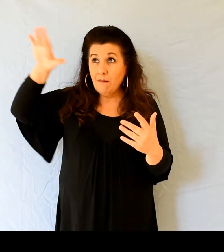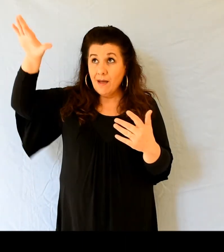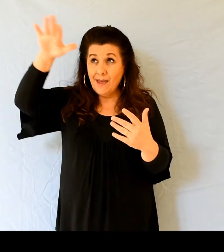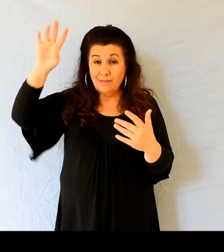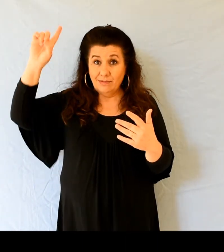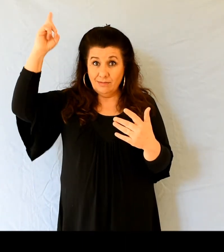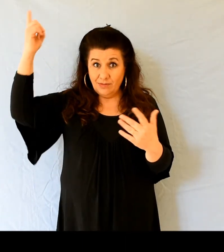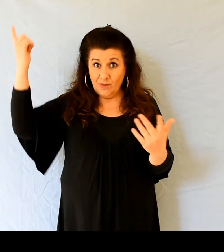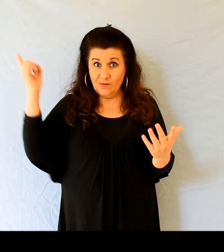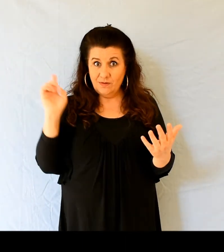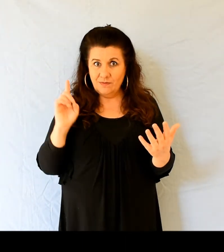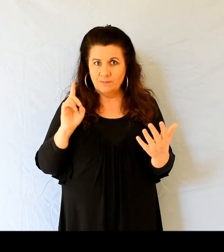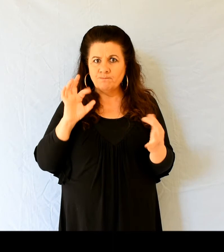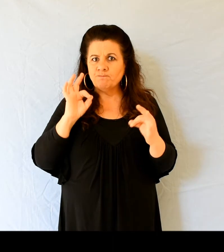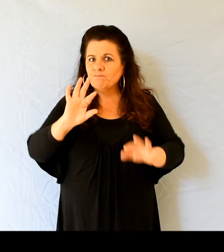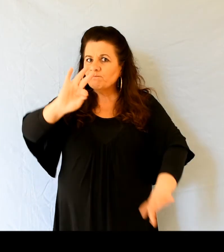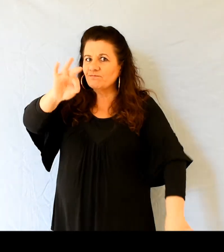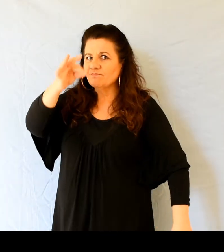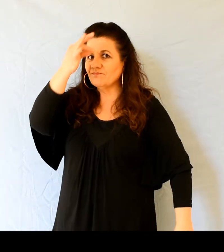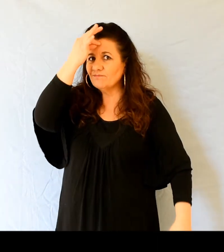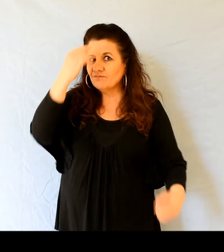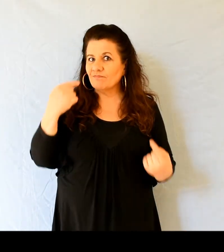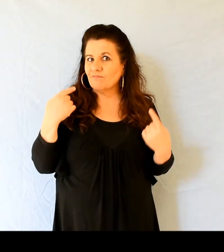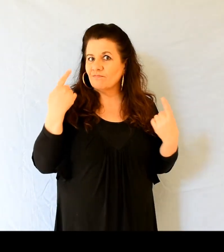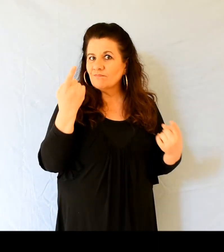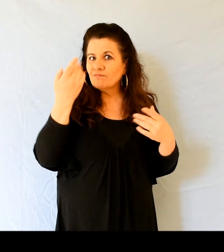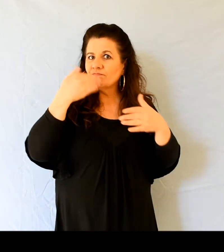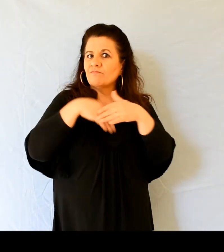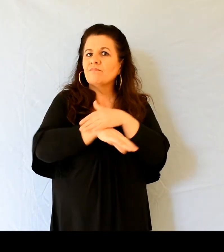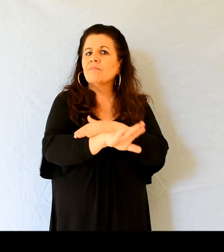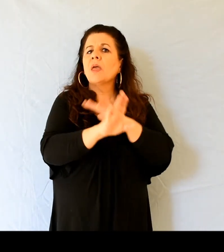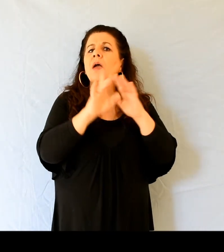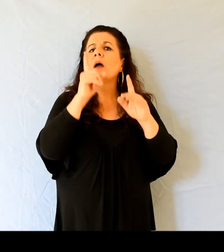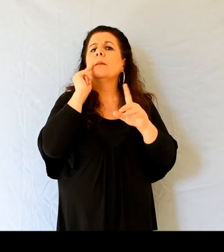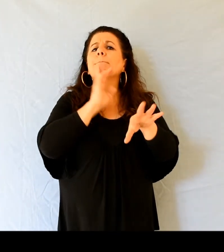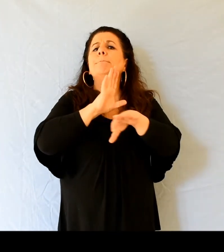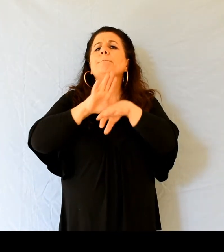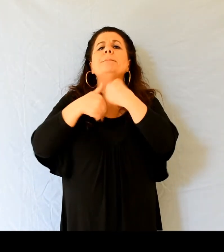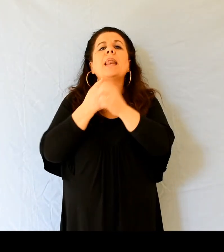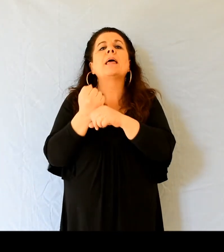Il eut l'audace d'aller chez Pilate pour demander le corps de Jésus.